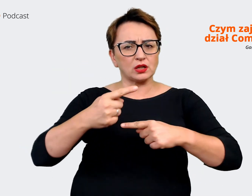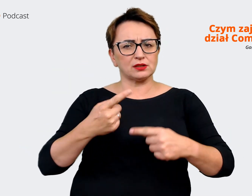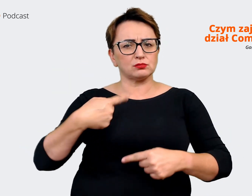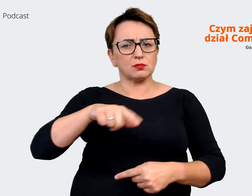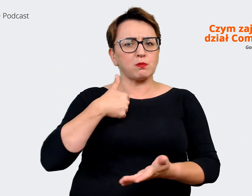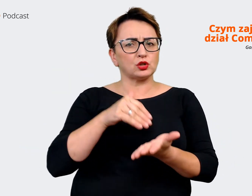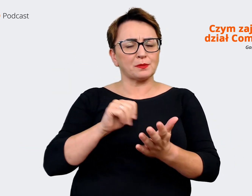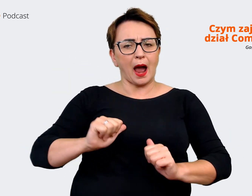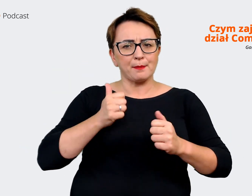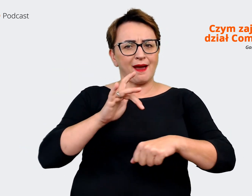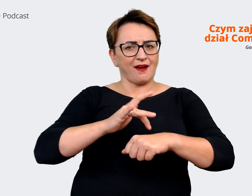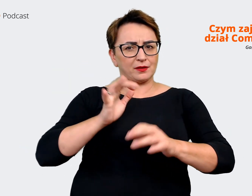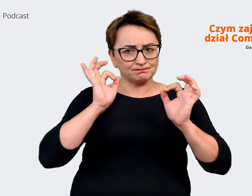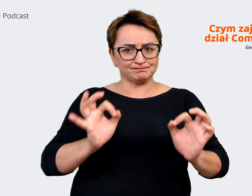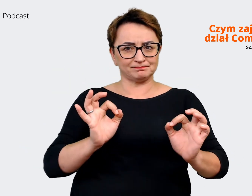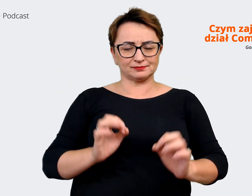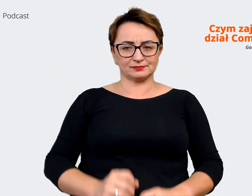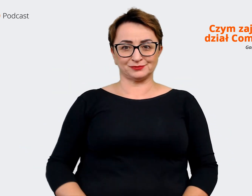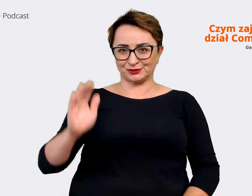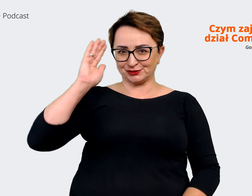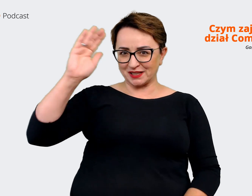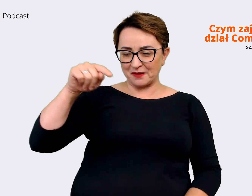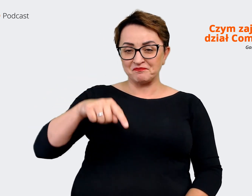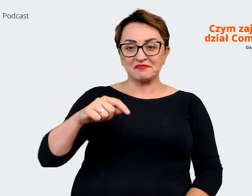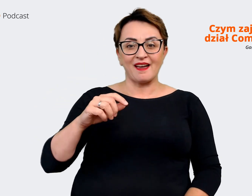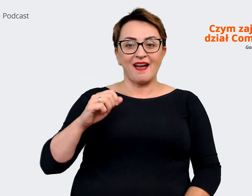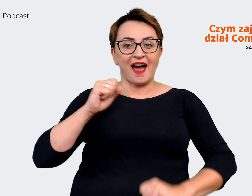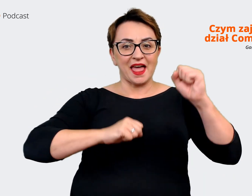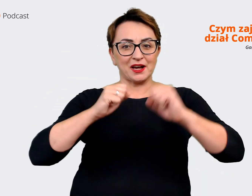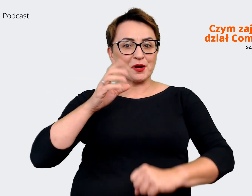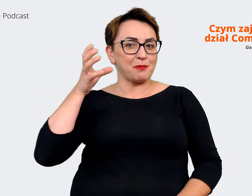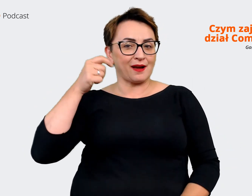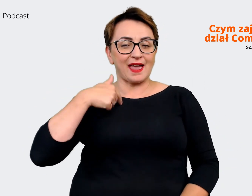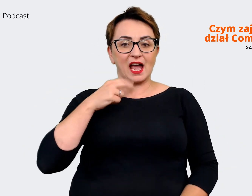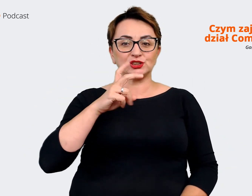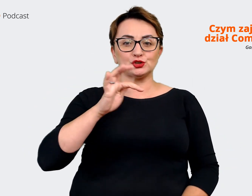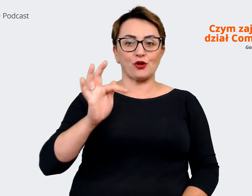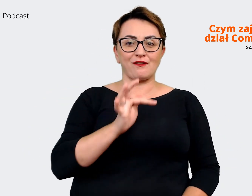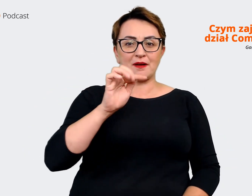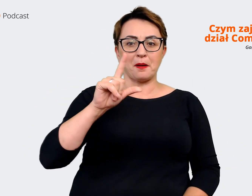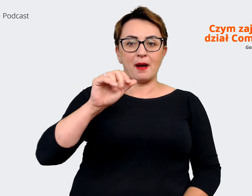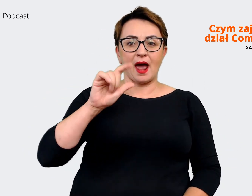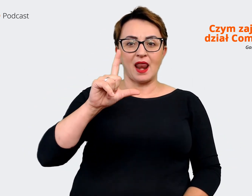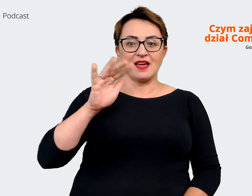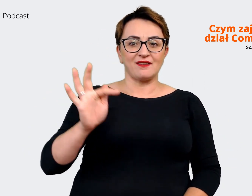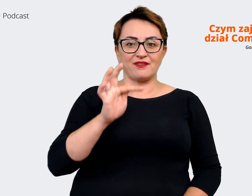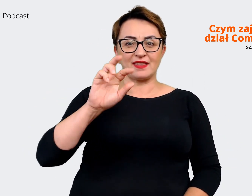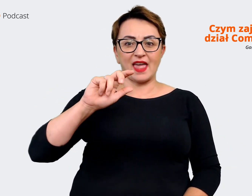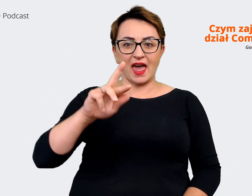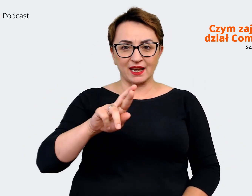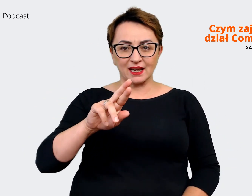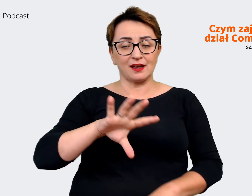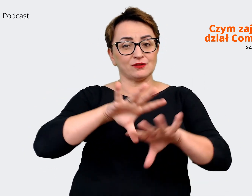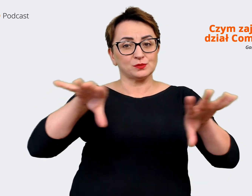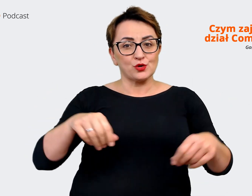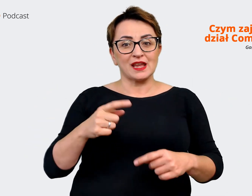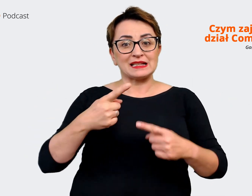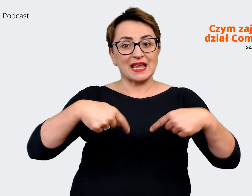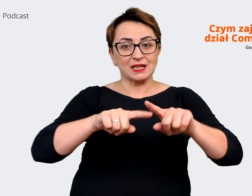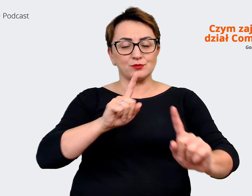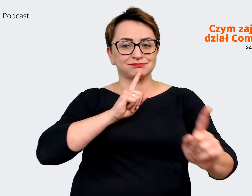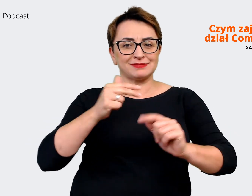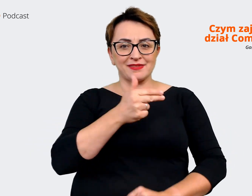osiągnąć? Cześć! To jest Allegro Podcast, a ja nazywam się Krzysztof Palfner i wspólnie z naszym zespołem porozmawiamy o tym, dlaczego dobrze tu być.